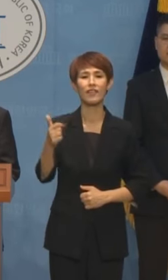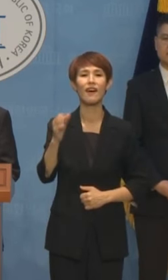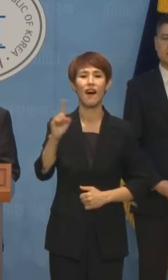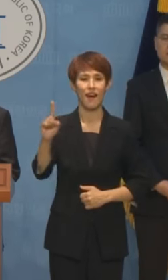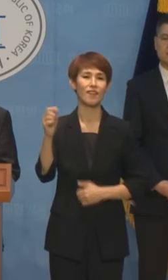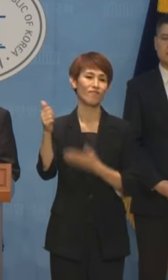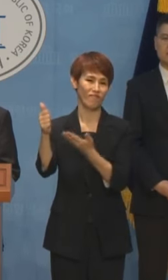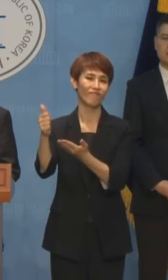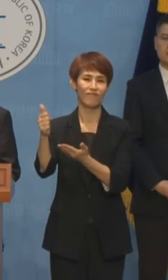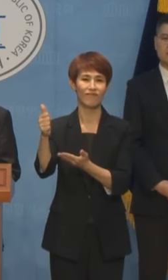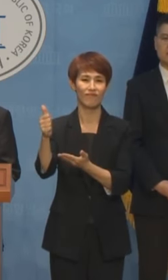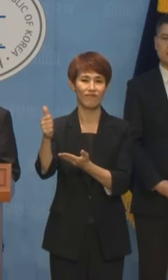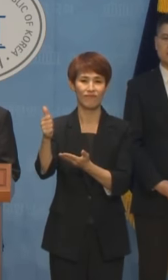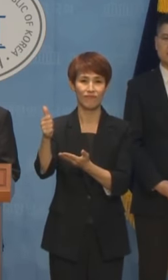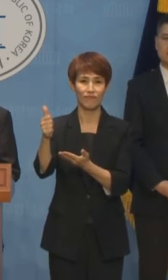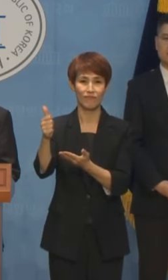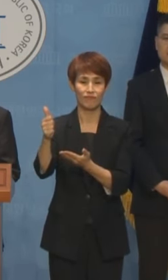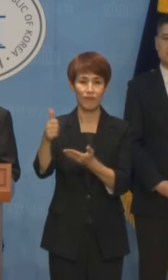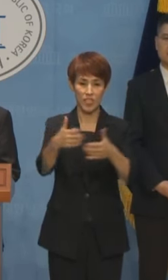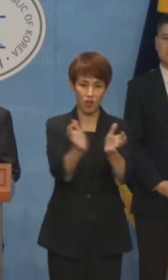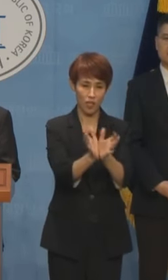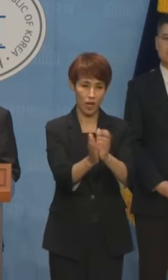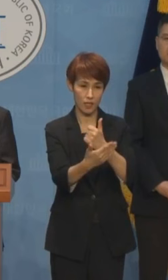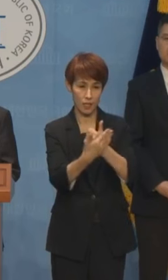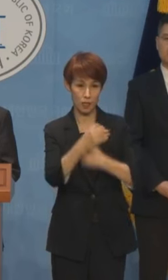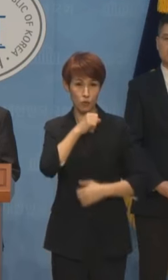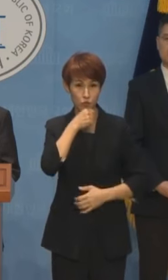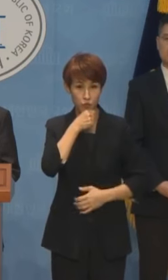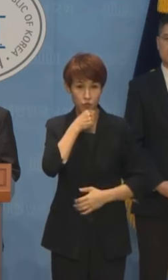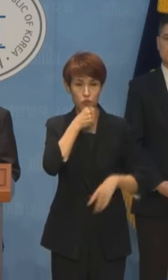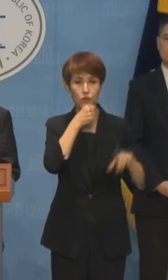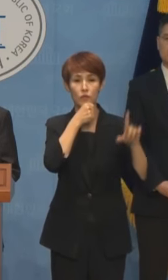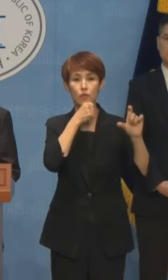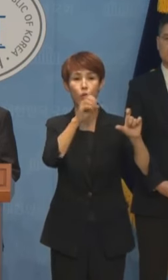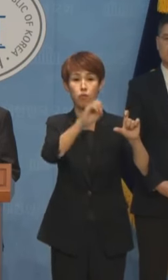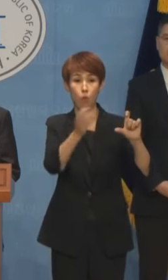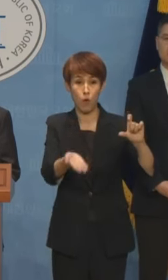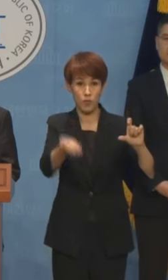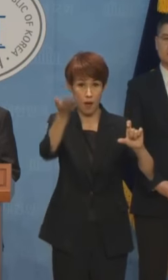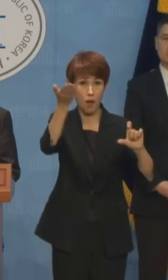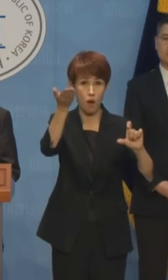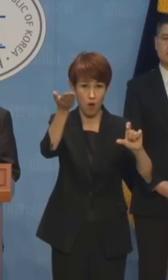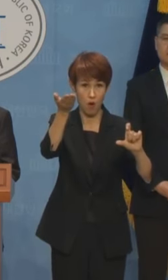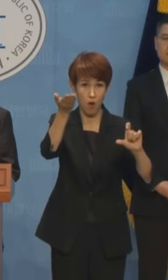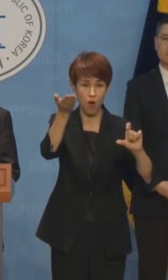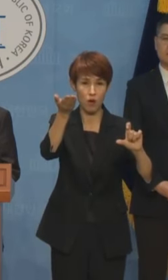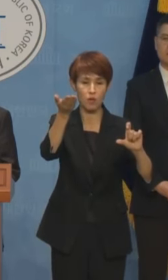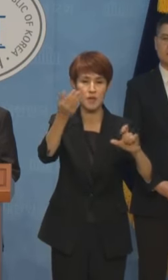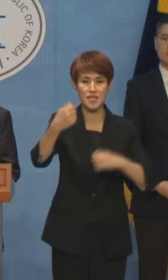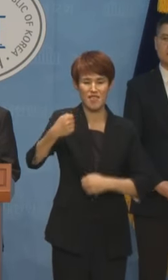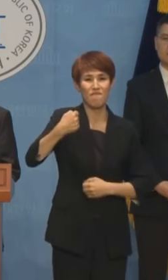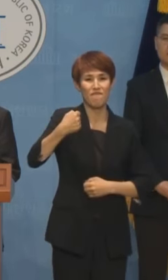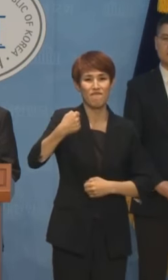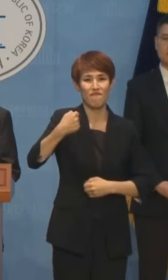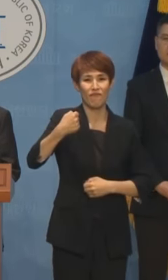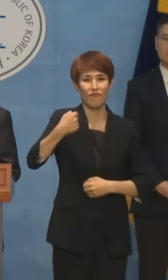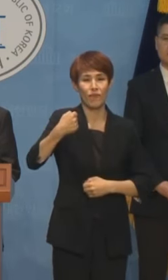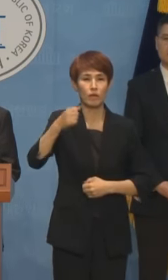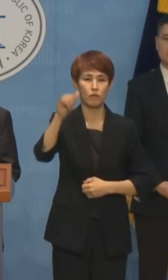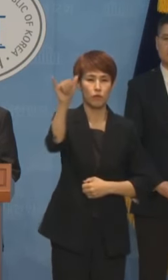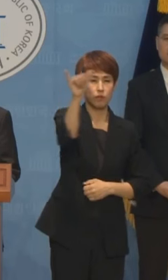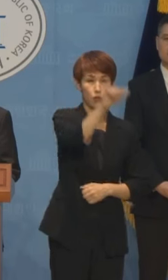후보입니다. 정당 지지율이 15% 이상이 되면 구심력이 생겨